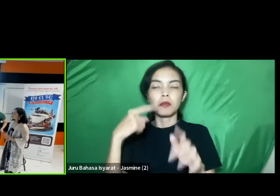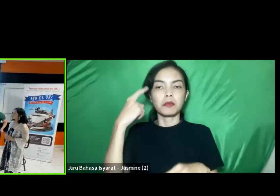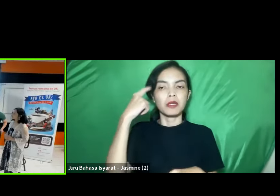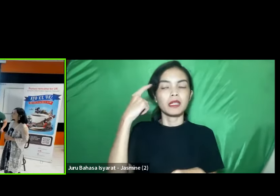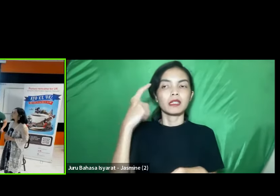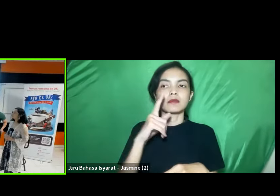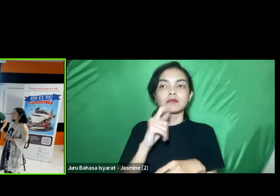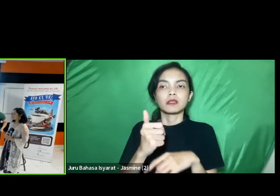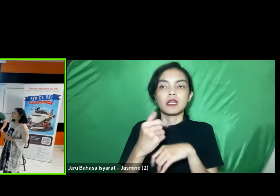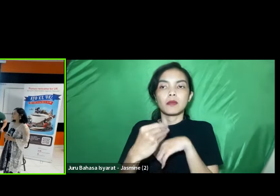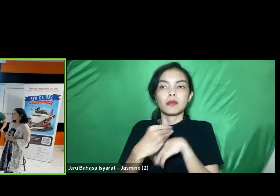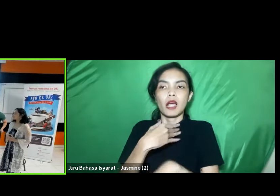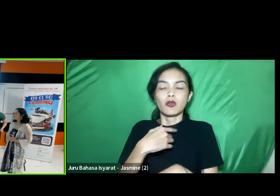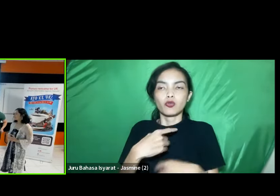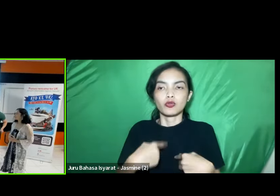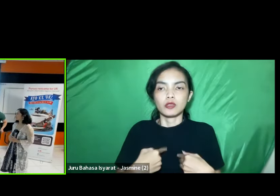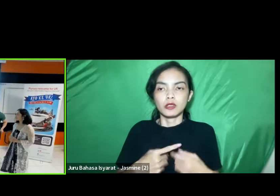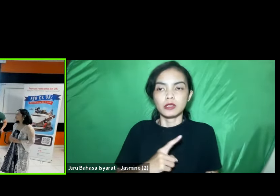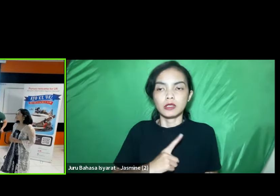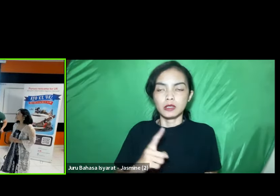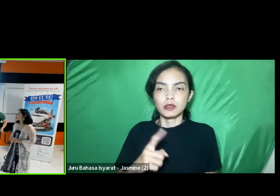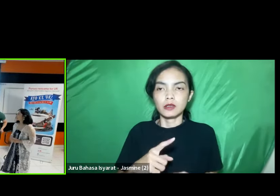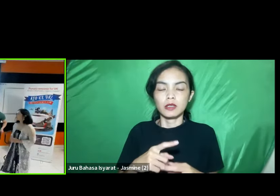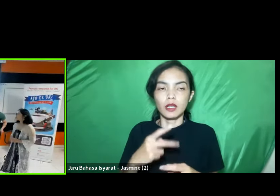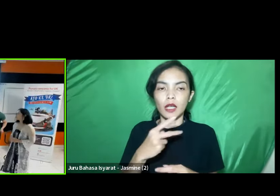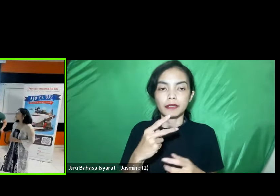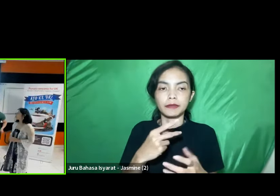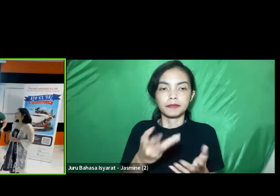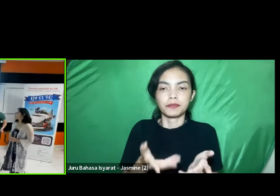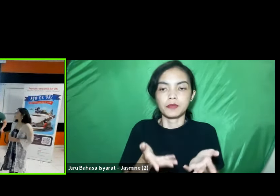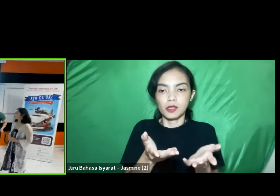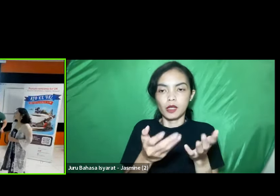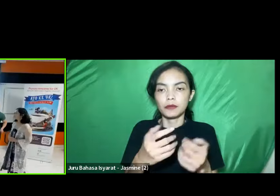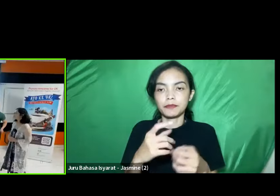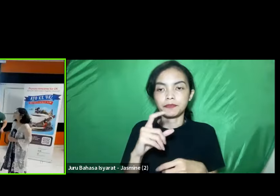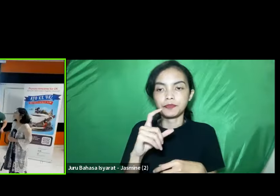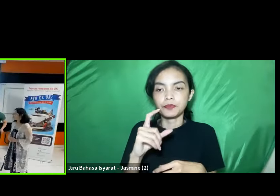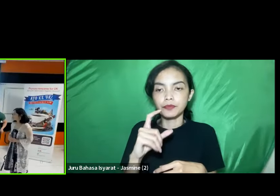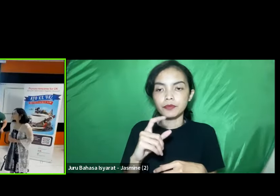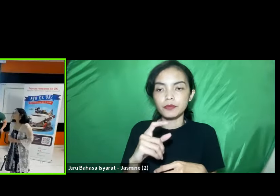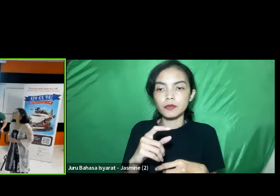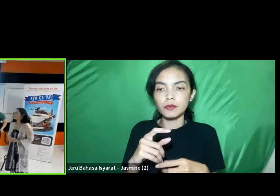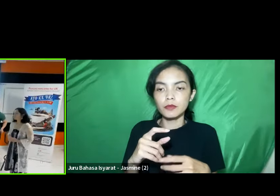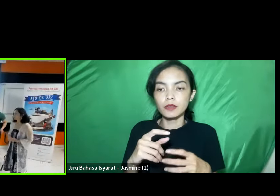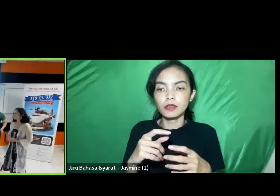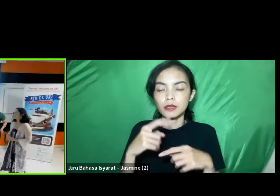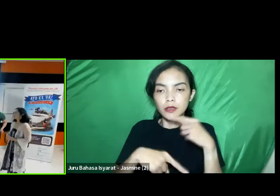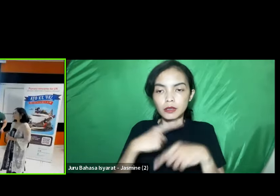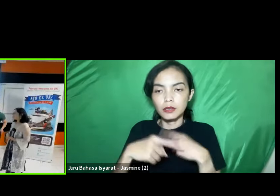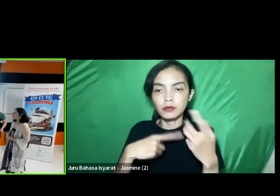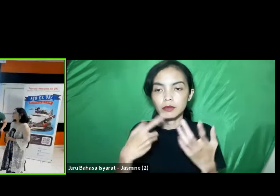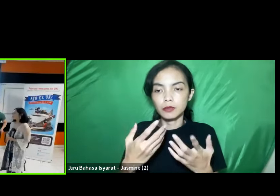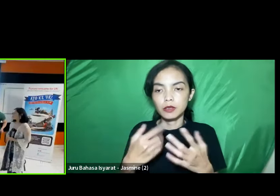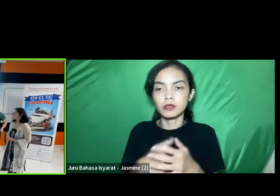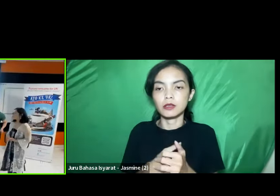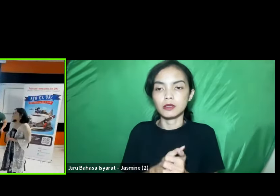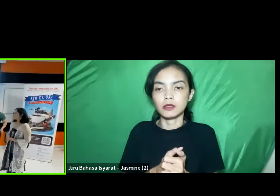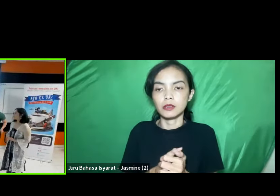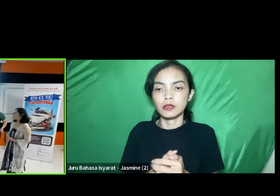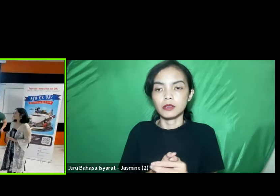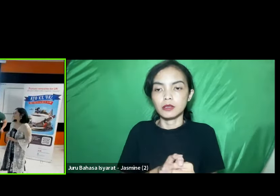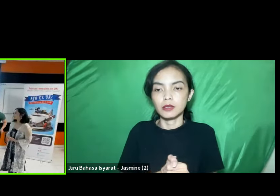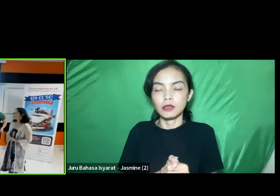akan berpengaruh untuk saya gitu loh jadi kayak It's up to you How you tell us the story and your reason tapi